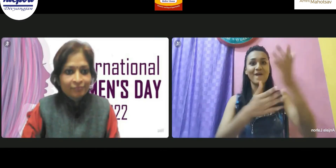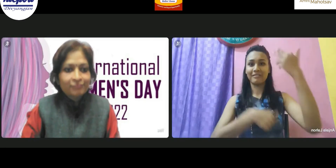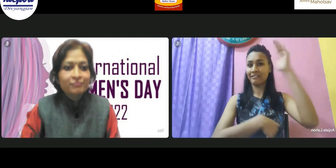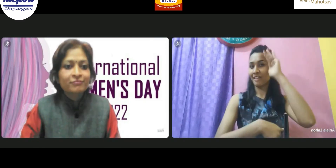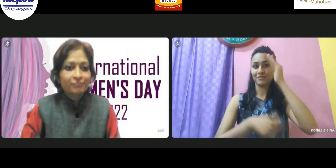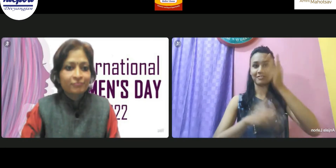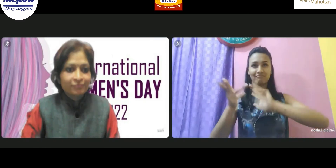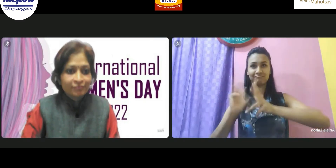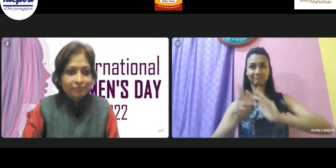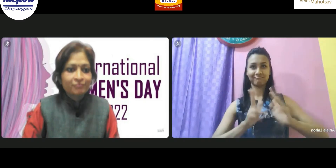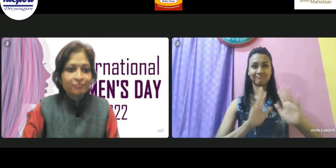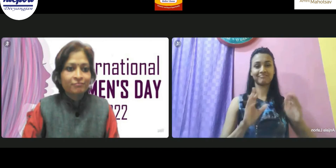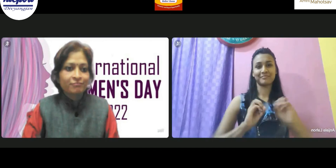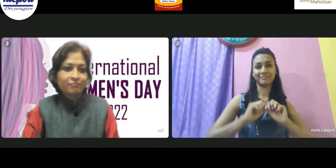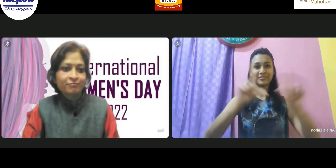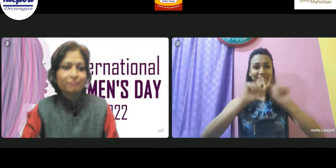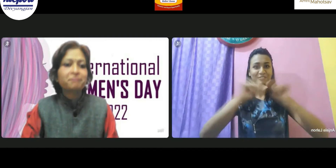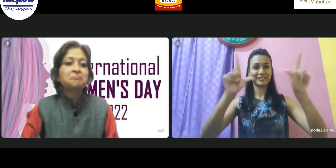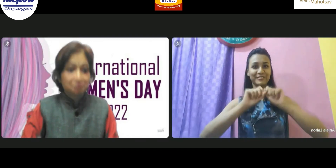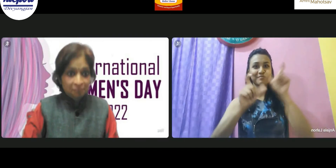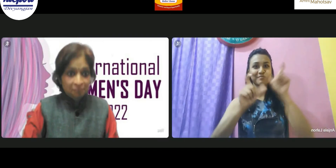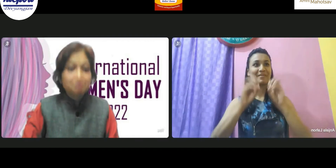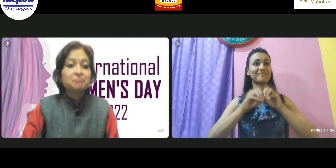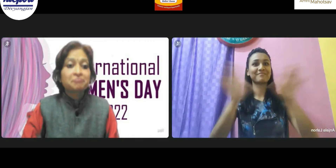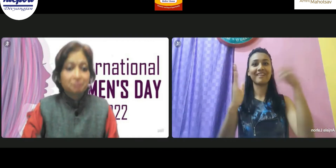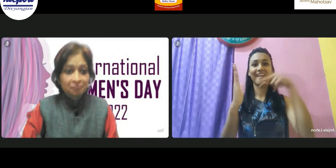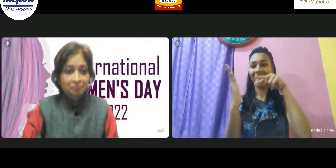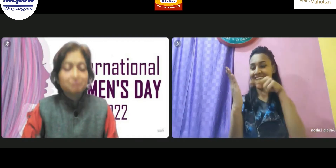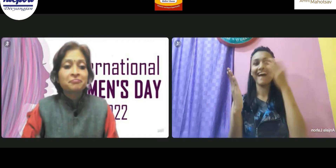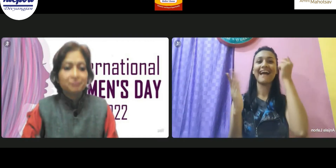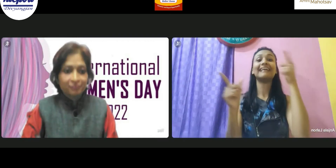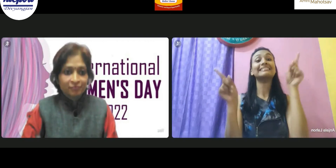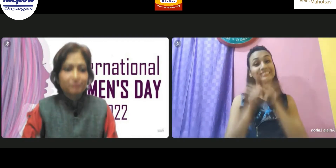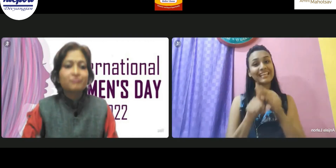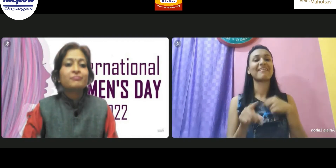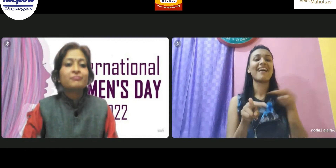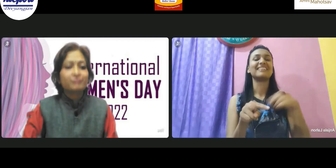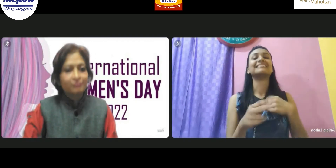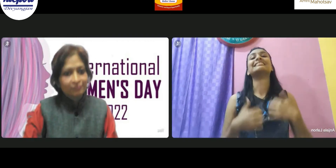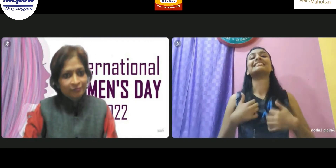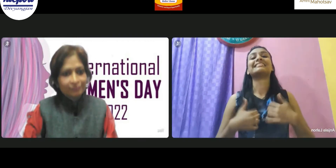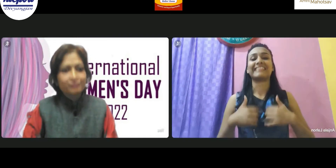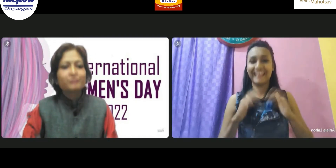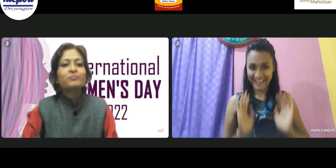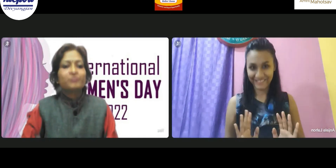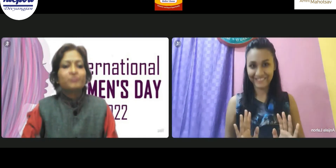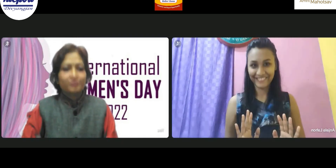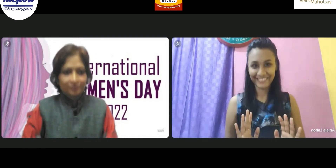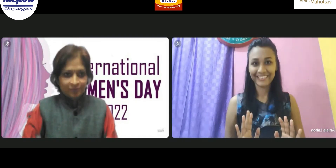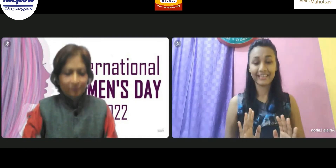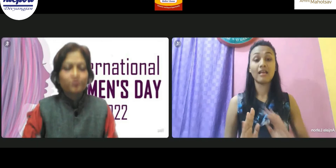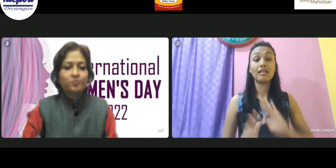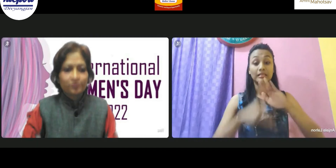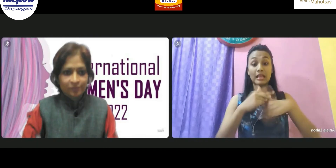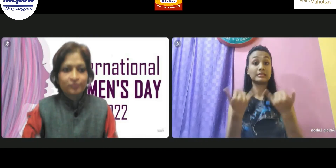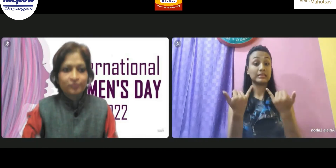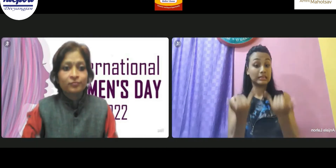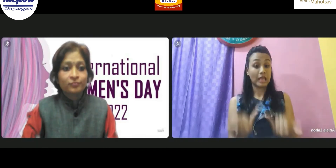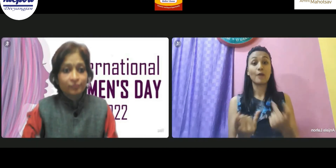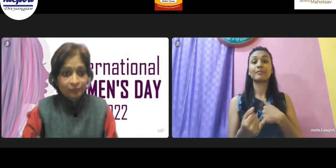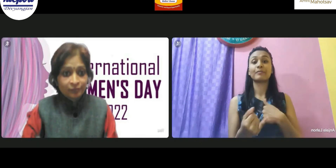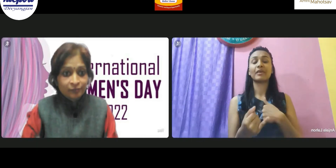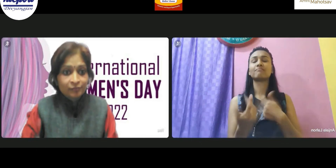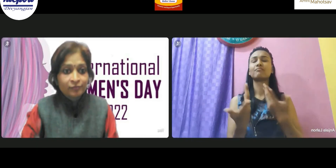तो टेक्नोलॉजी बढ़ गई है, आप देखते हैं कि जो बधिर लोग हैं वो सांकेतिक भाषा में न्यूज़ देखते हैं यूट्यूब पे। तो मुझे उसमें भी